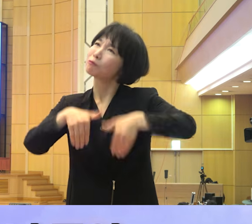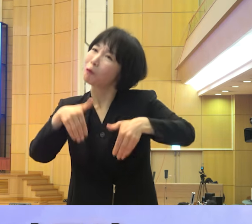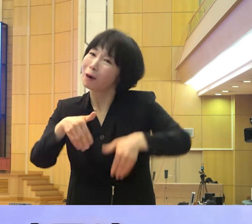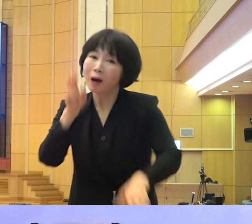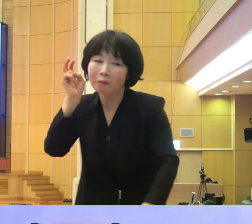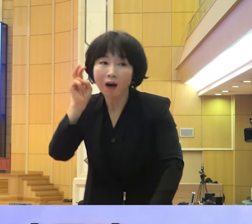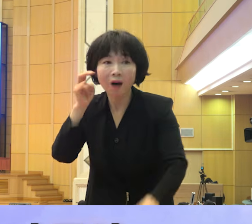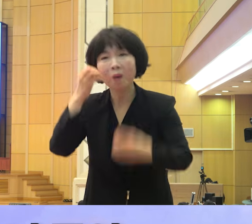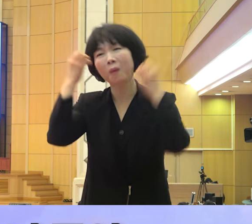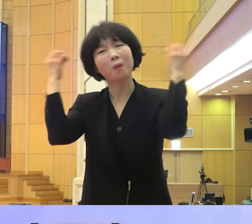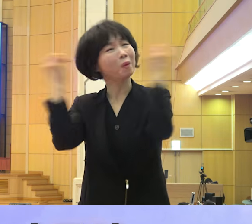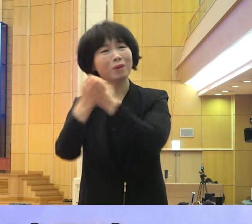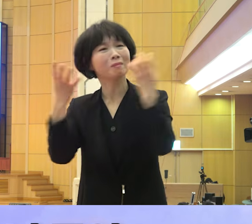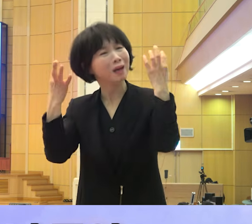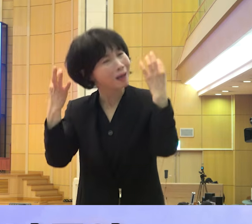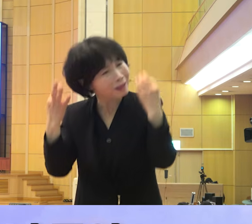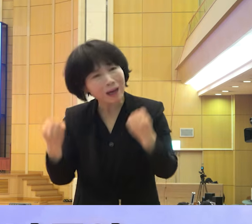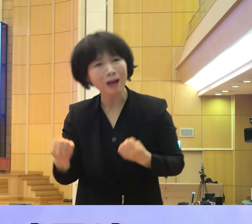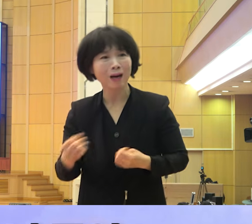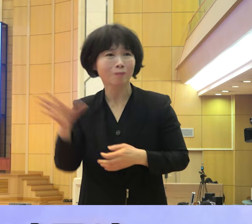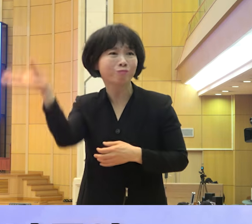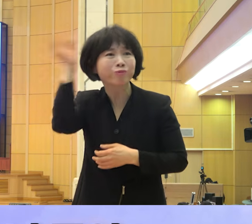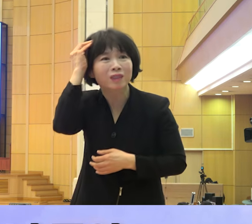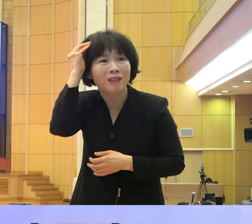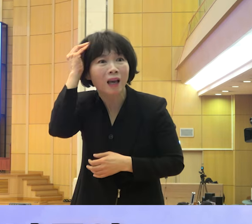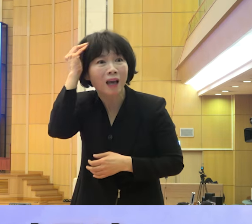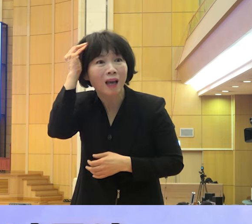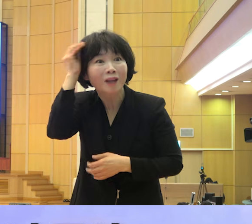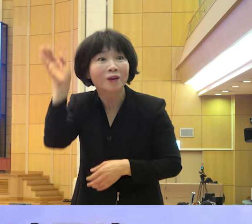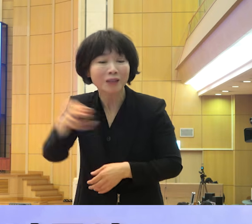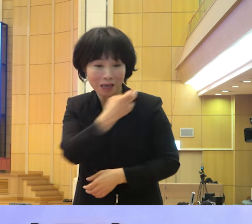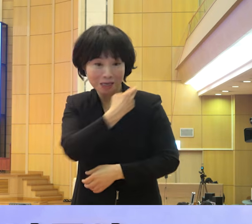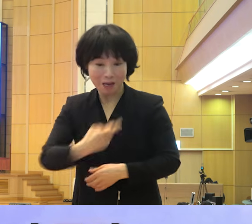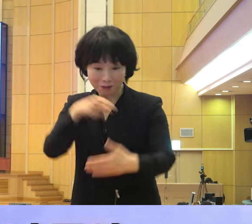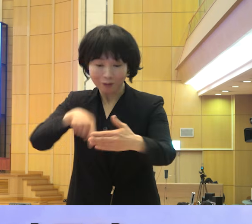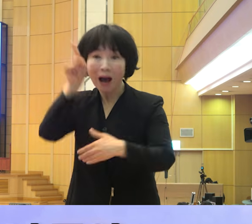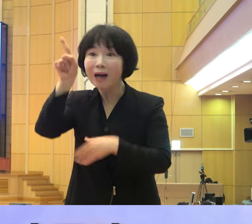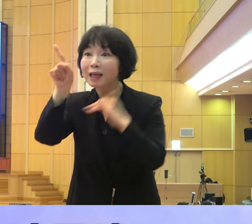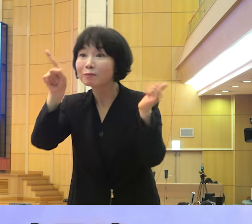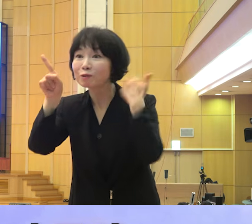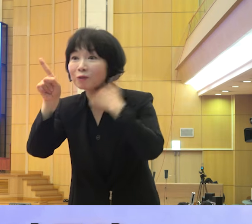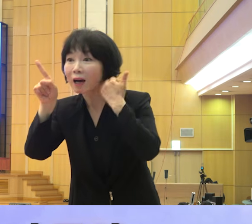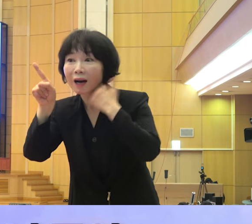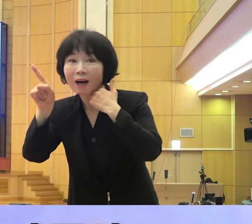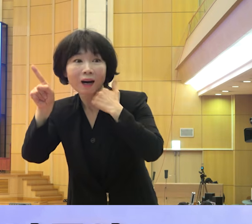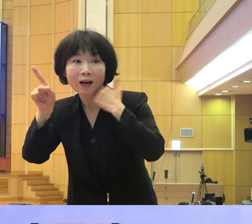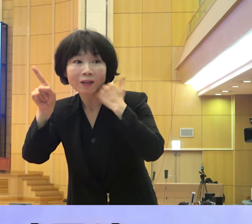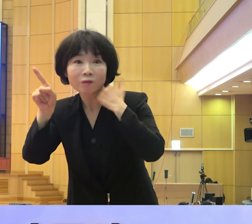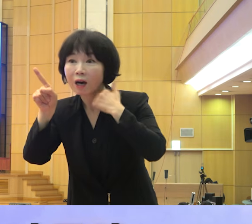말이야. 근데 아무도 대답 못했는데 시몬 베드로가 하는 말이, 주님은요